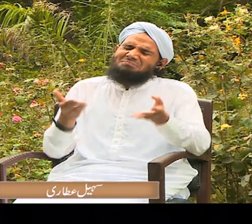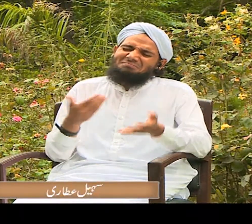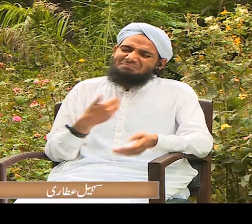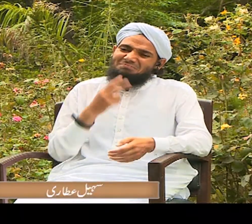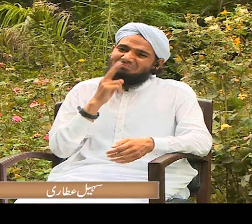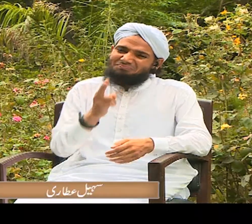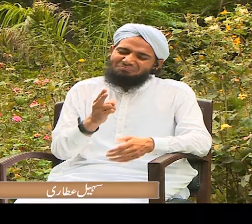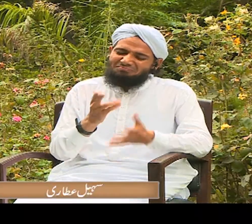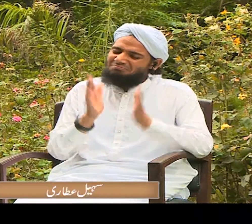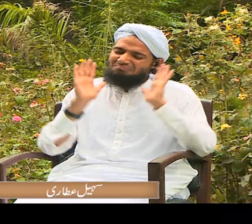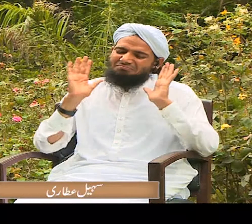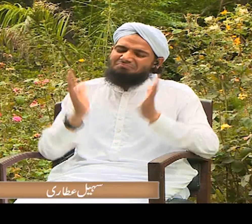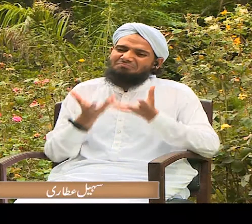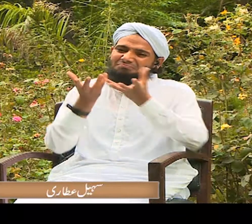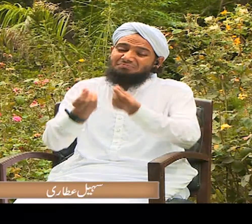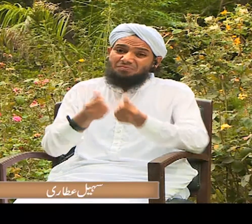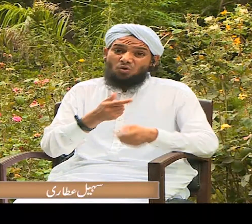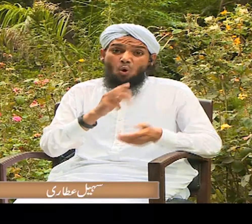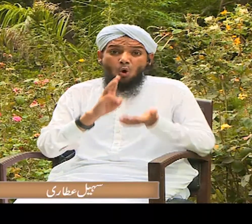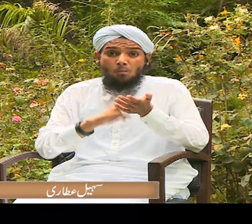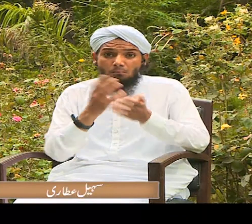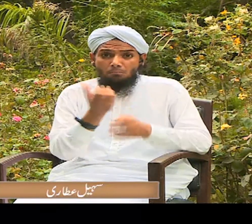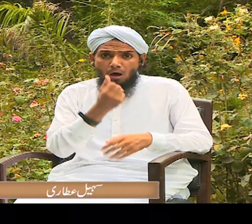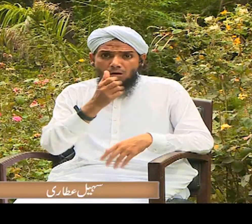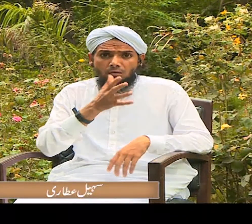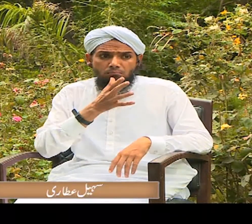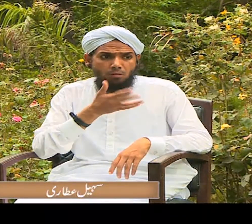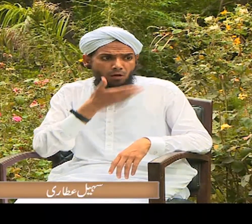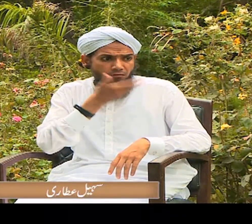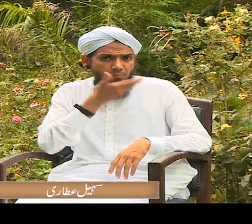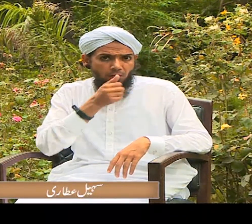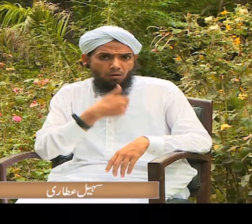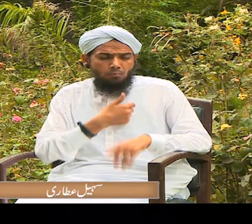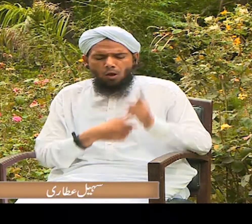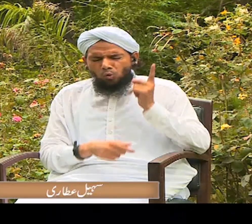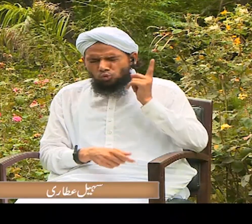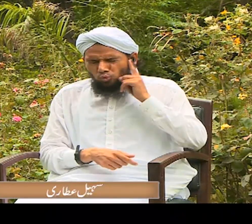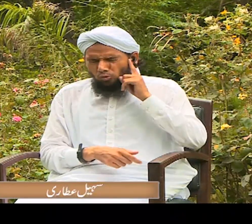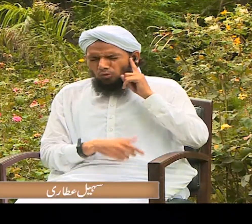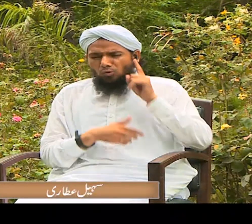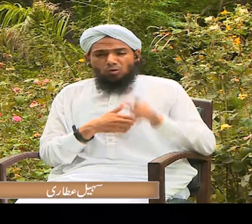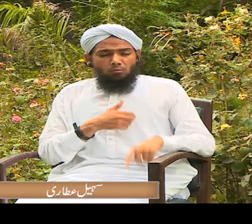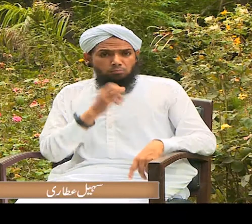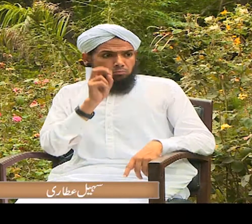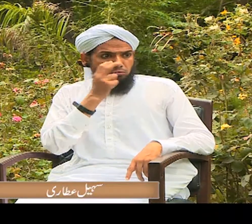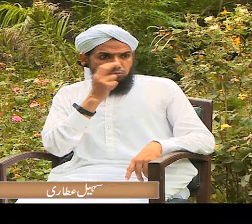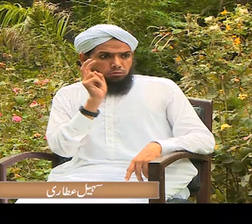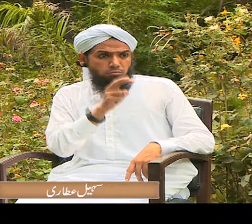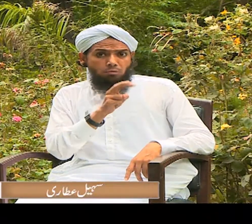ساری داستان۔ حضرت سیدنا مالک بن دینار رحمت اللہ علیہ فرماتے ہیں یہ سن کر میں نے اس کے چہرے کی